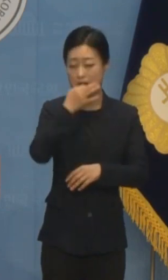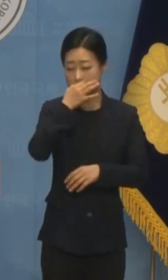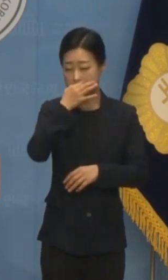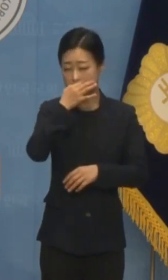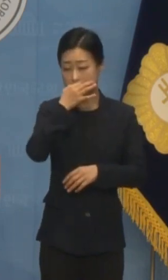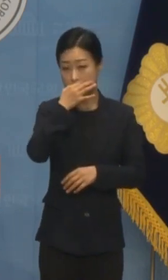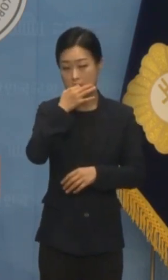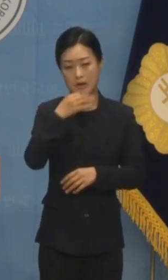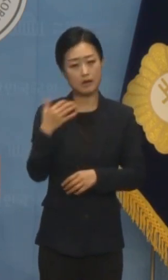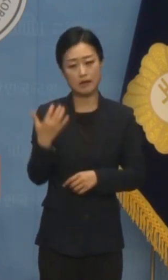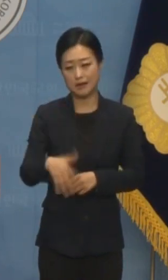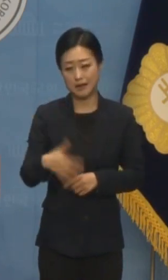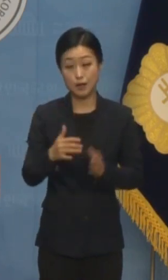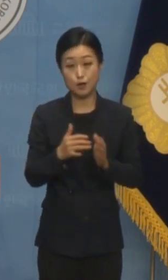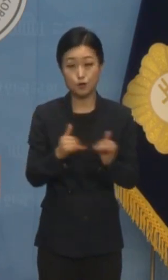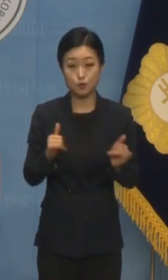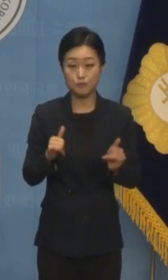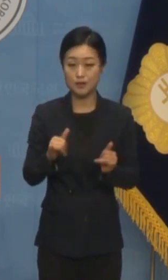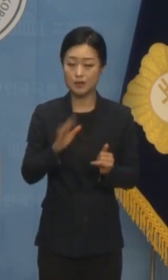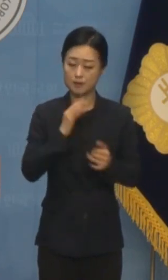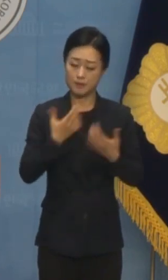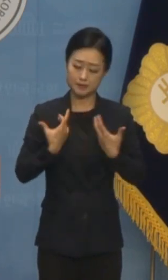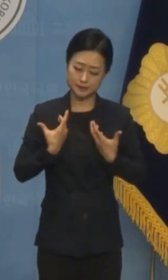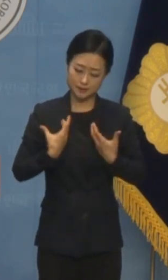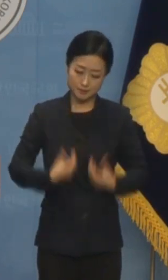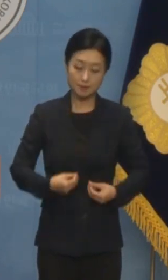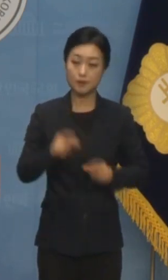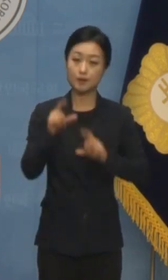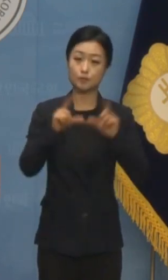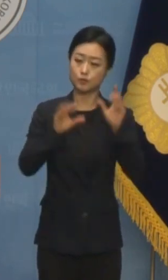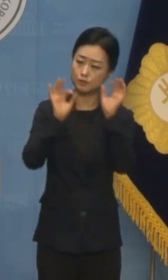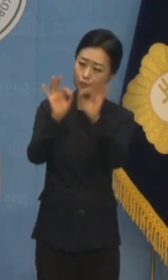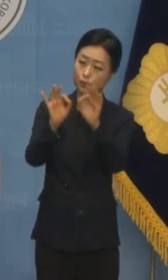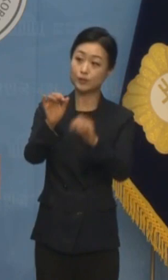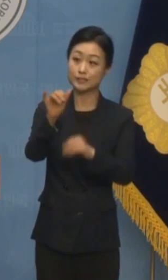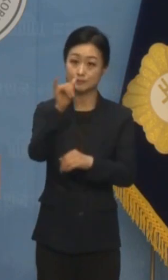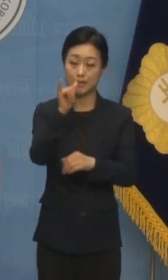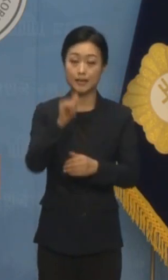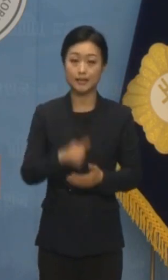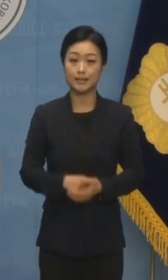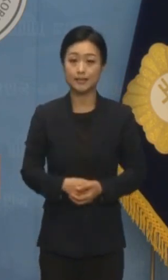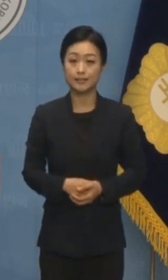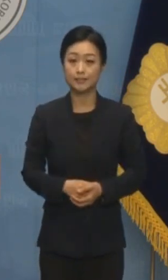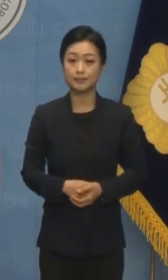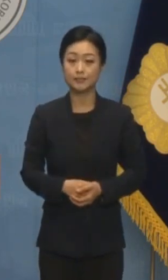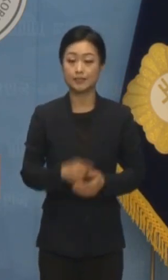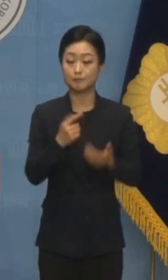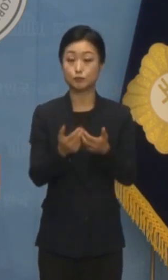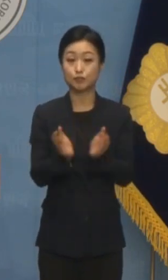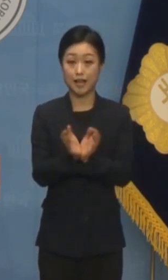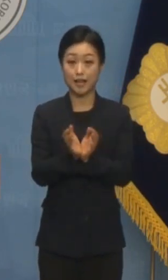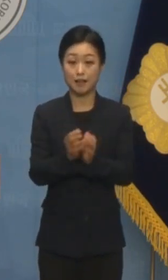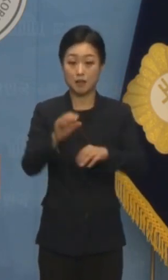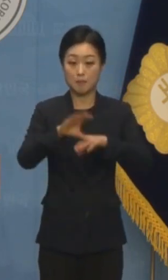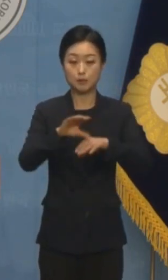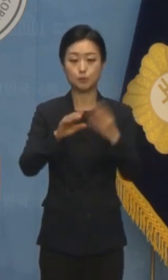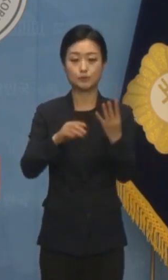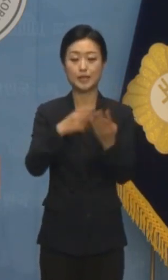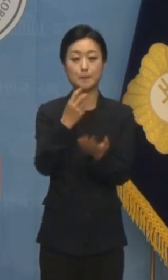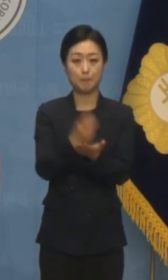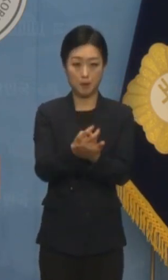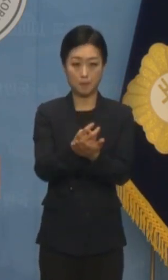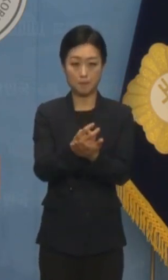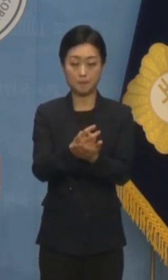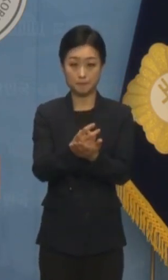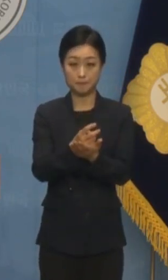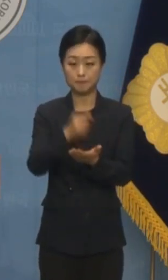끝이 어딜지 국민 모두가 참담한 신경으로 지켜보고 있습니다. 민주당은 방송사법 등 모든